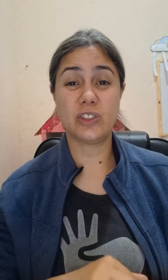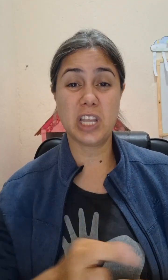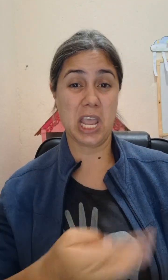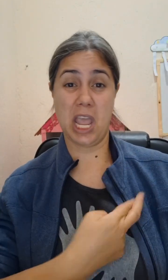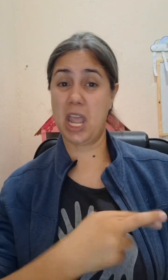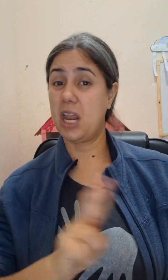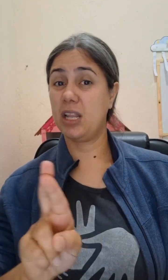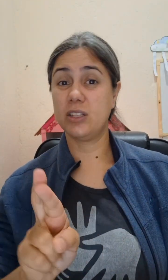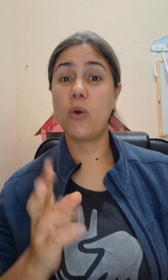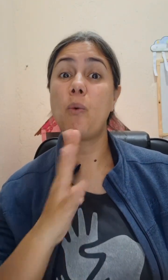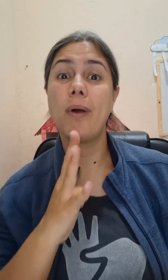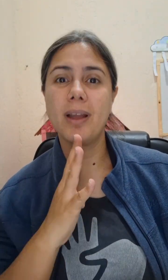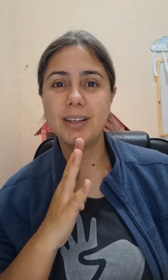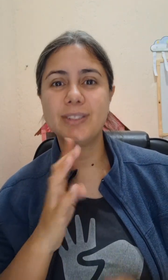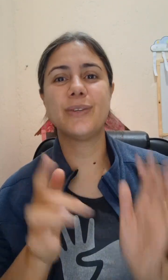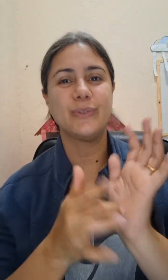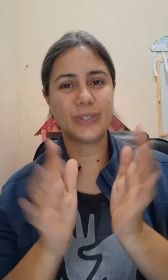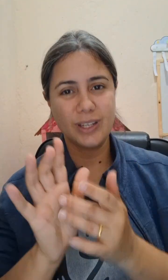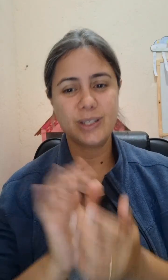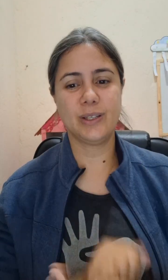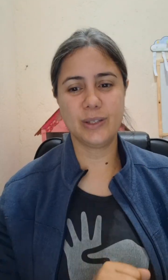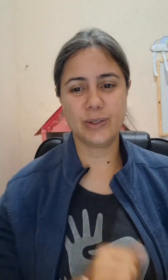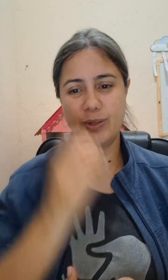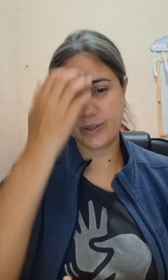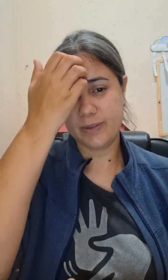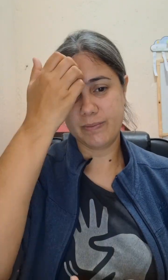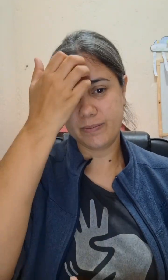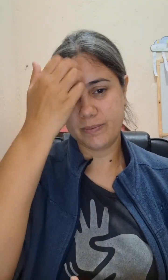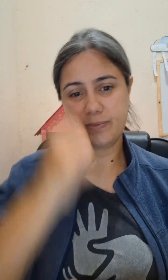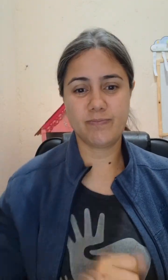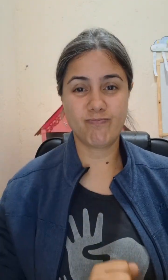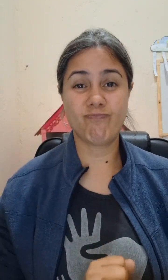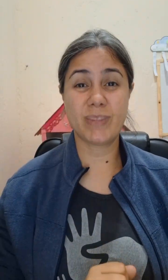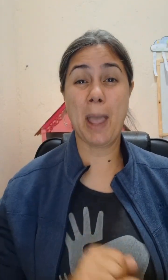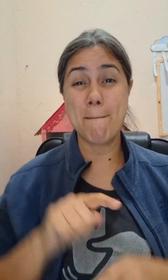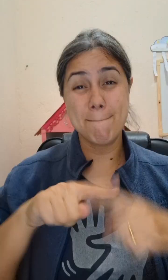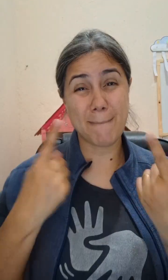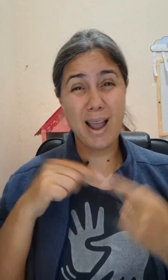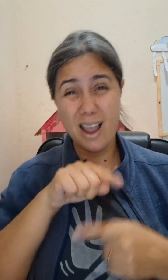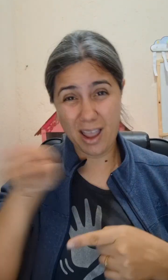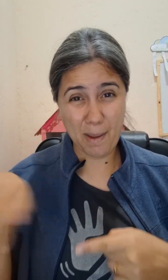Não, eram pessoas do mundo, que não tinha religião, que não conhecia Jesus.